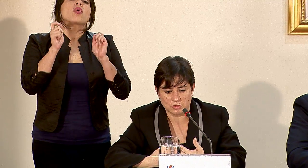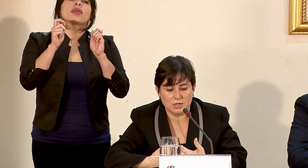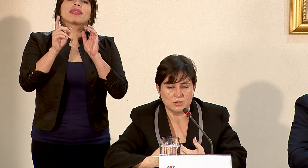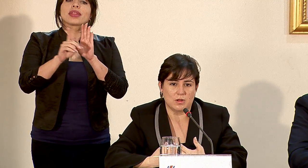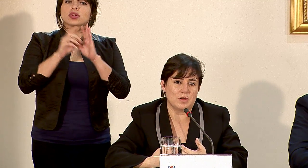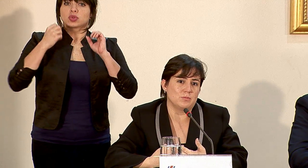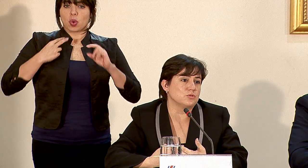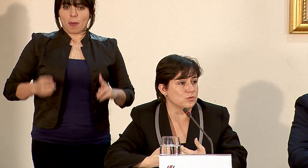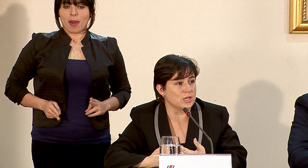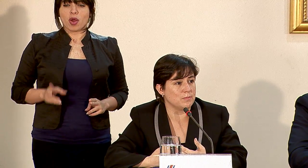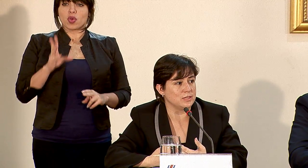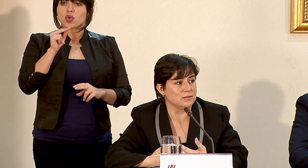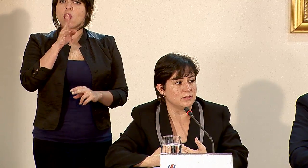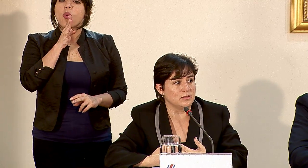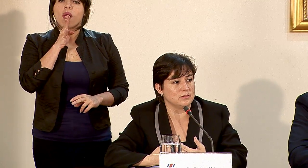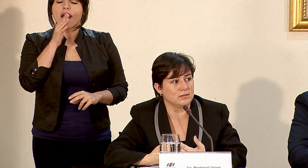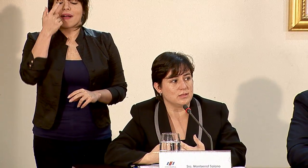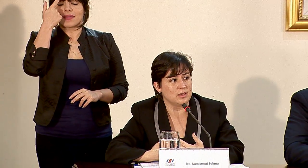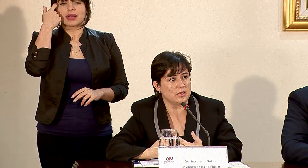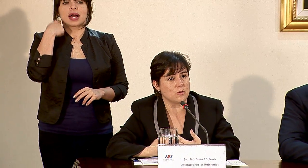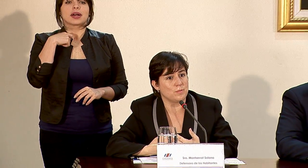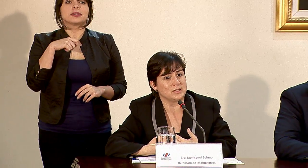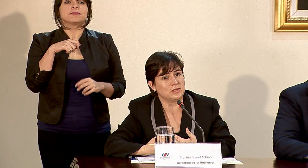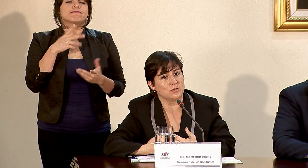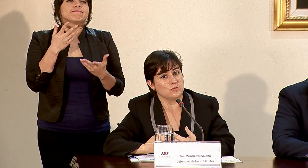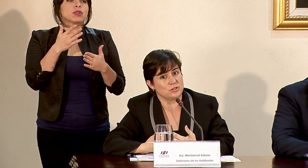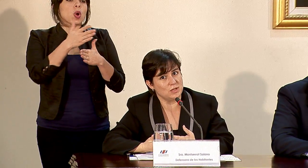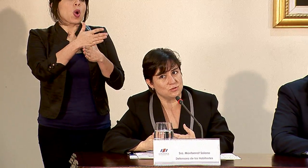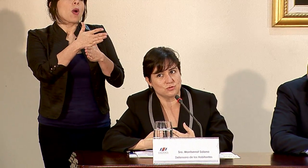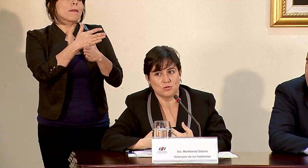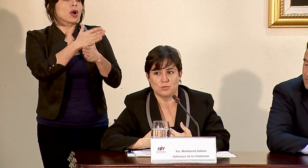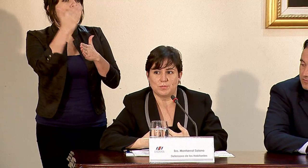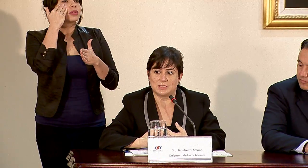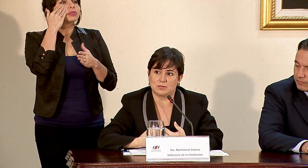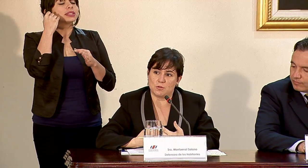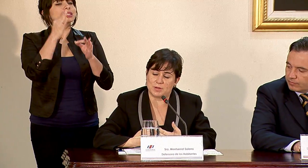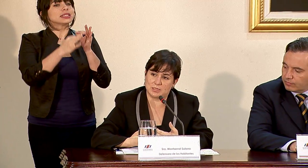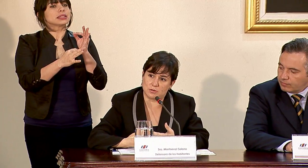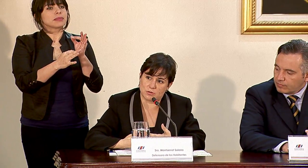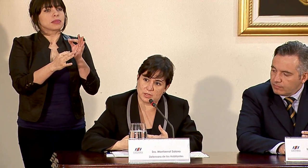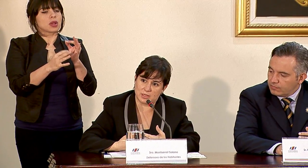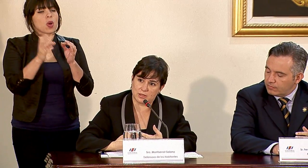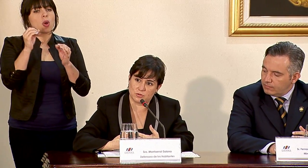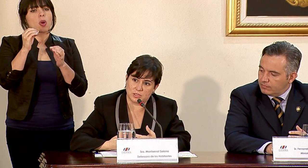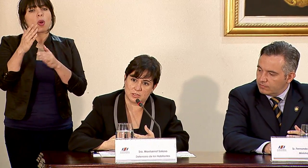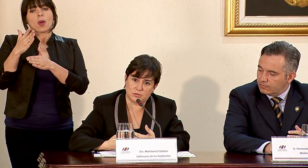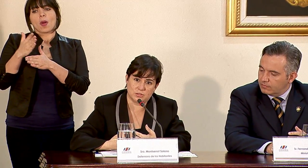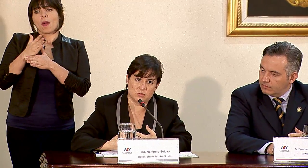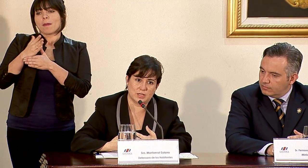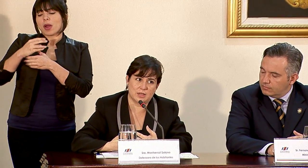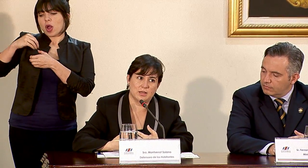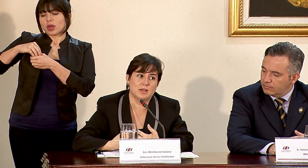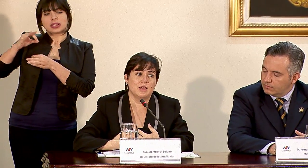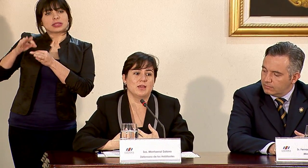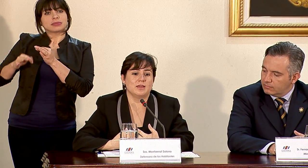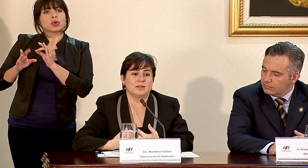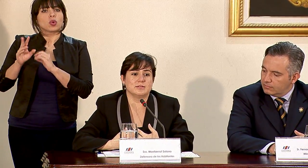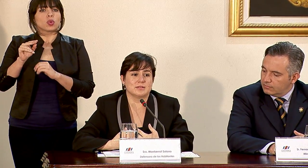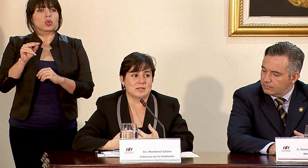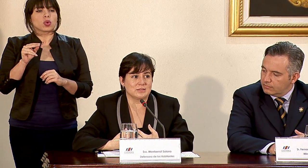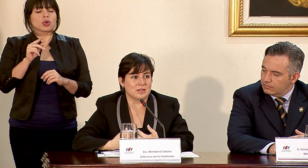humanos, no hablamos únicamente de compartir conocimientos o compartir contenidos, sino que